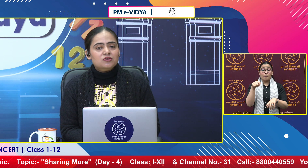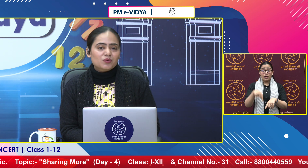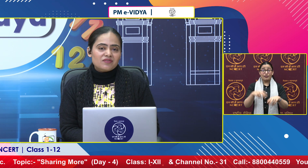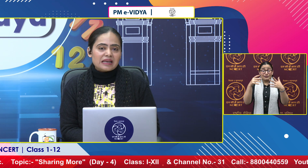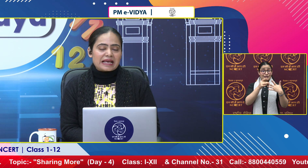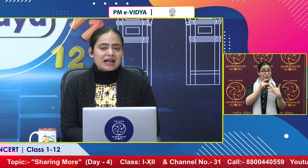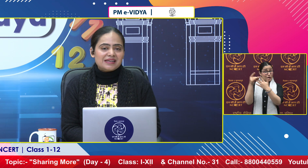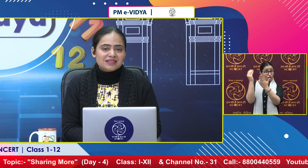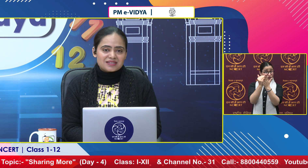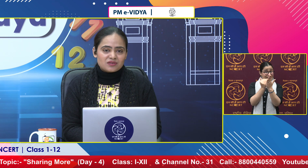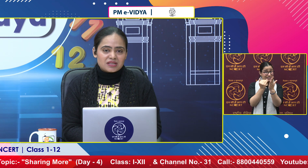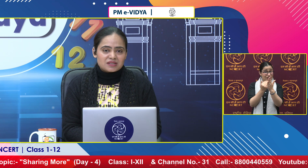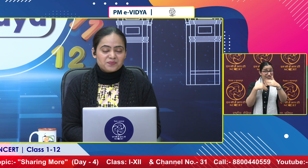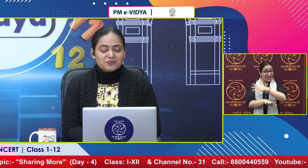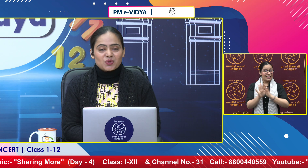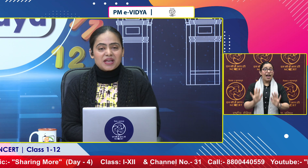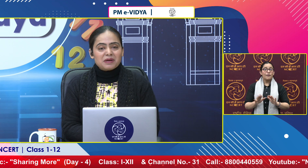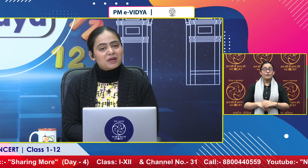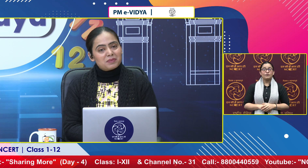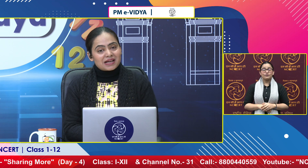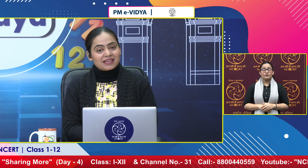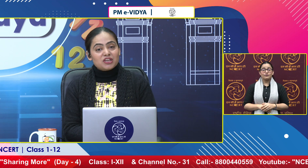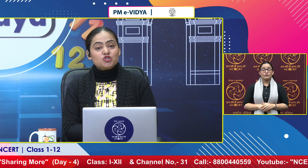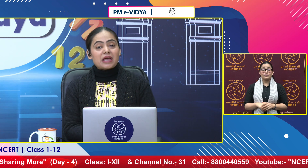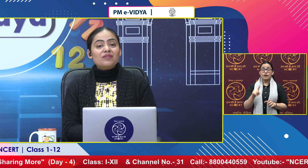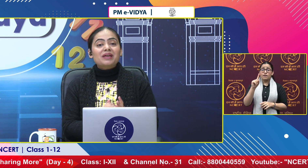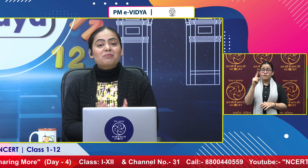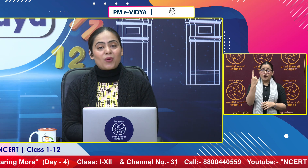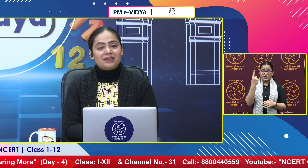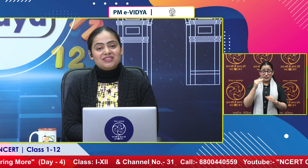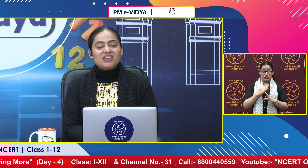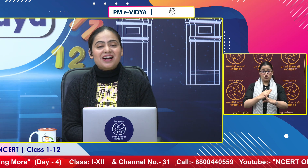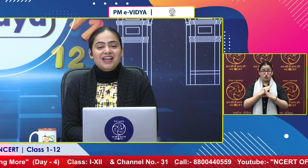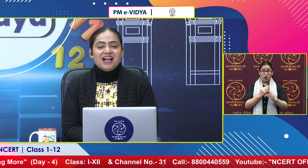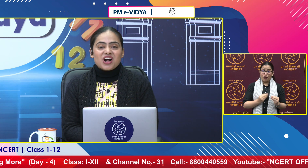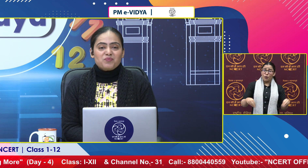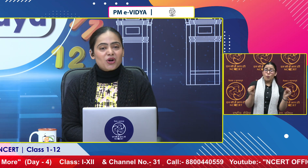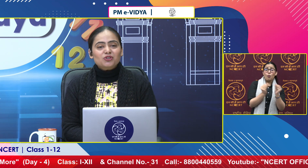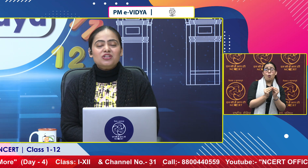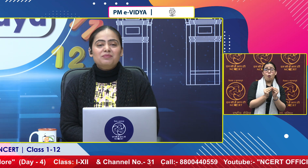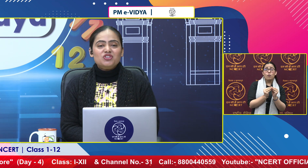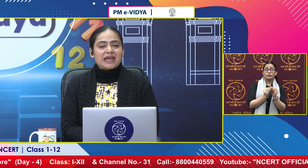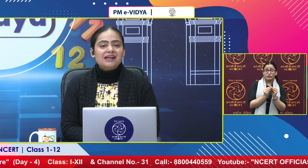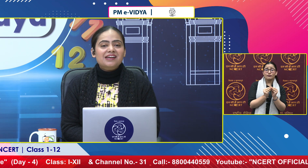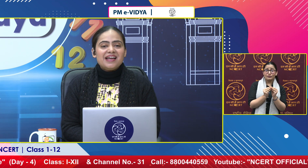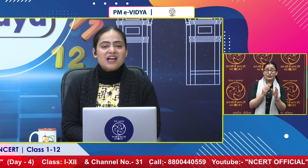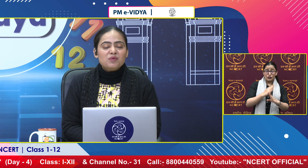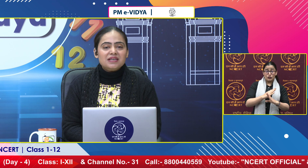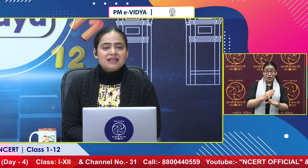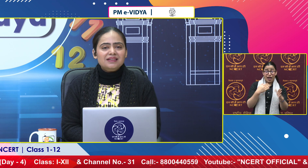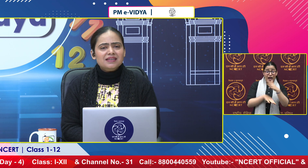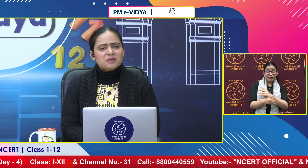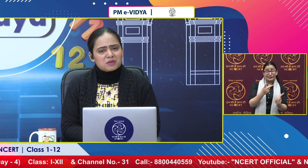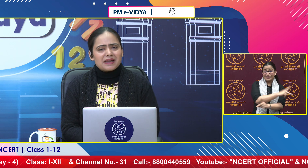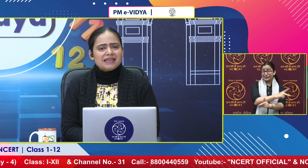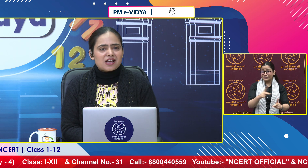स्पेशल सेशन होने वाला है अंडर दिस सीरीज़। तो एक बार फिर बता दें, शेयरिंग मोर। जी हाँ, अब बहुत कुछ हमने शेयर करना है